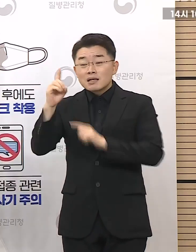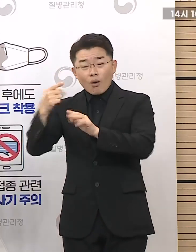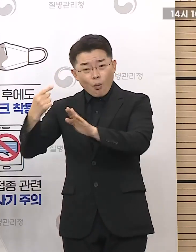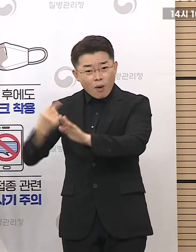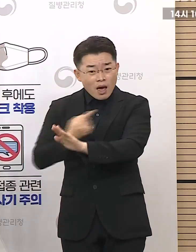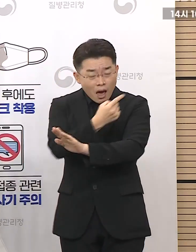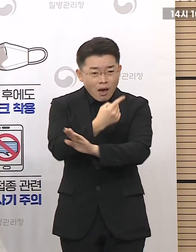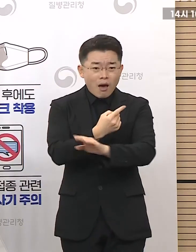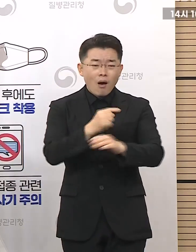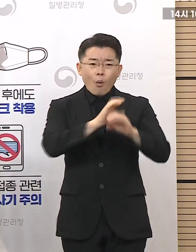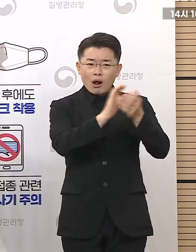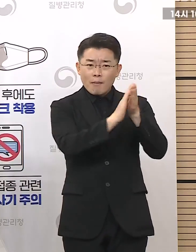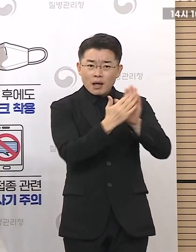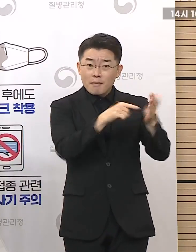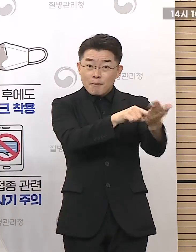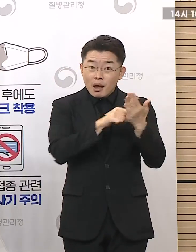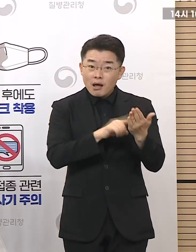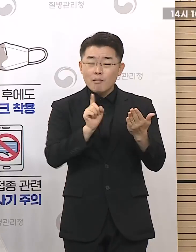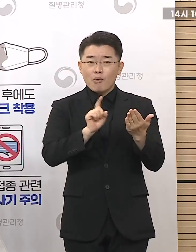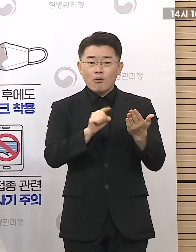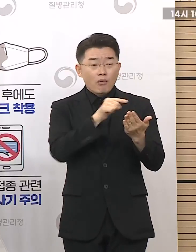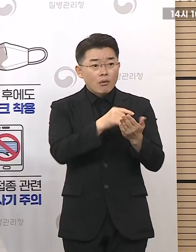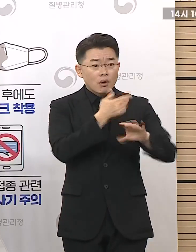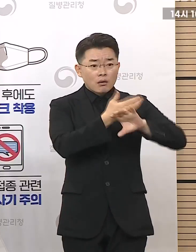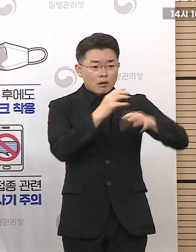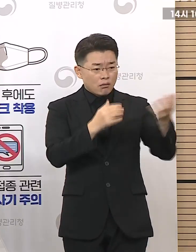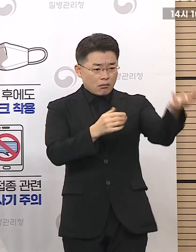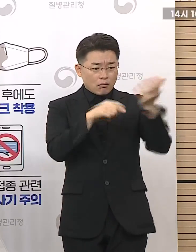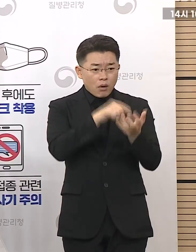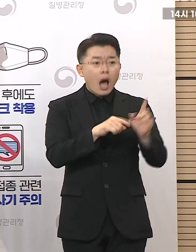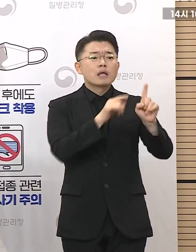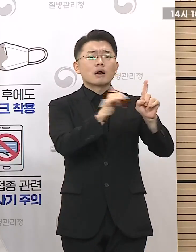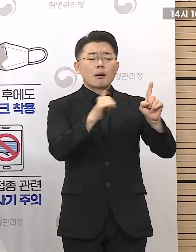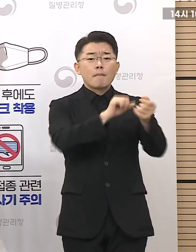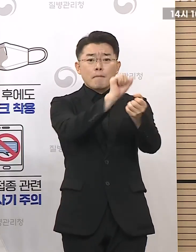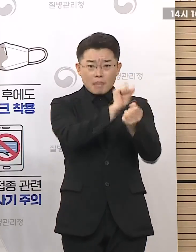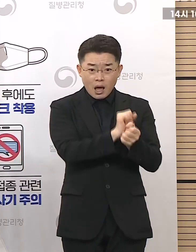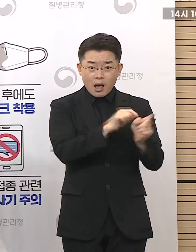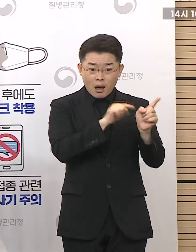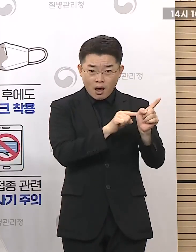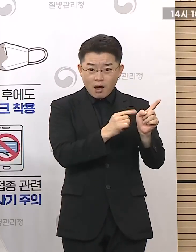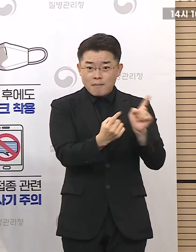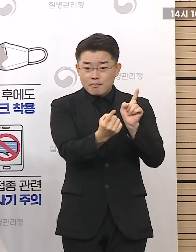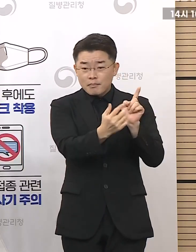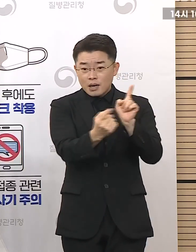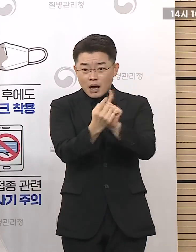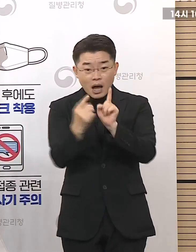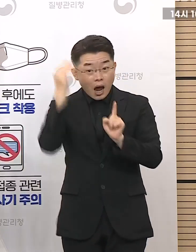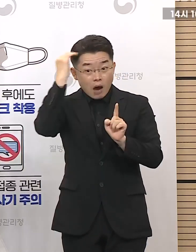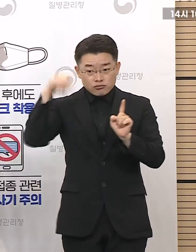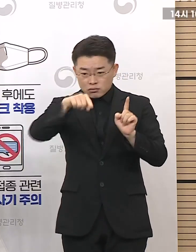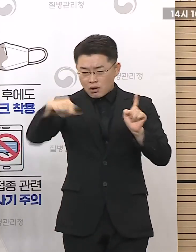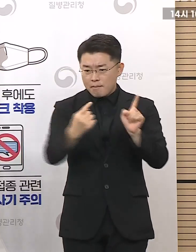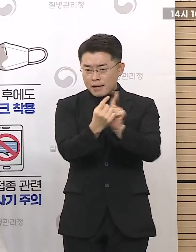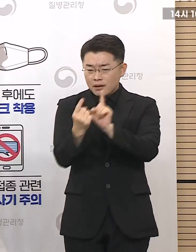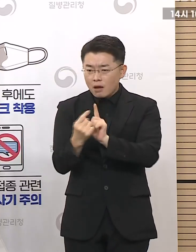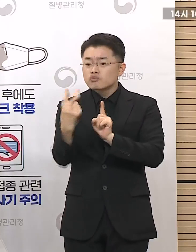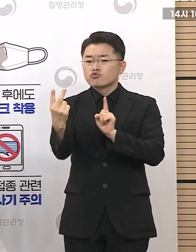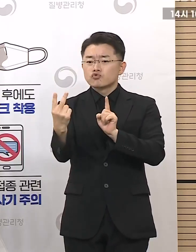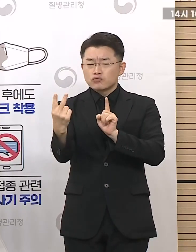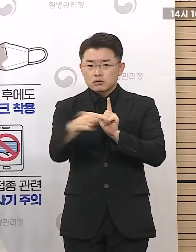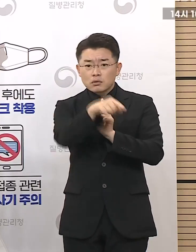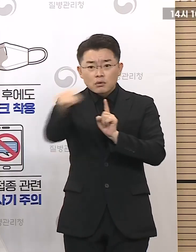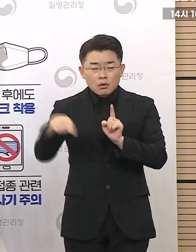변이로 9월 1주 해외 유입 사례 1명과 이 확진자와 접촉한 국내 감염 사례 2명에서